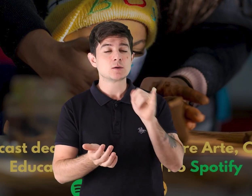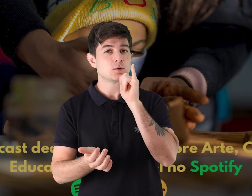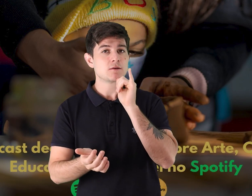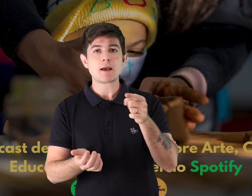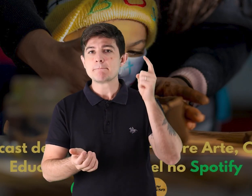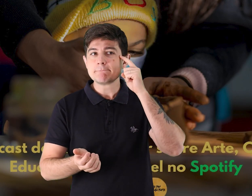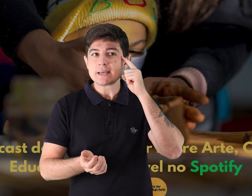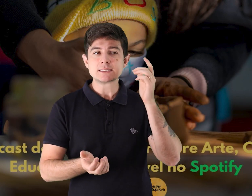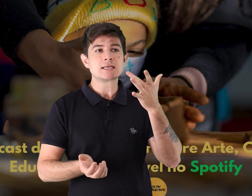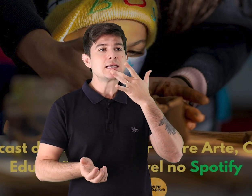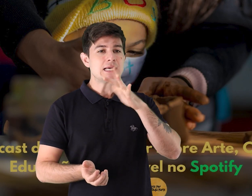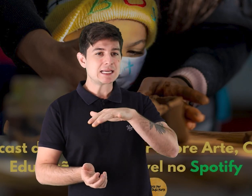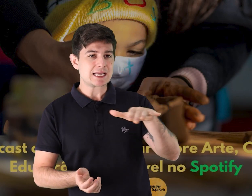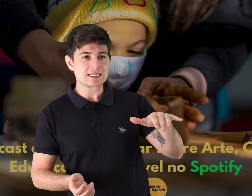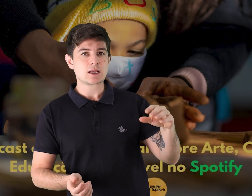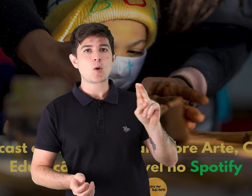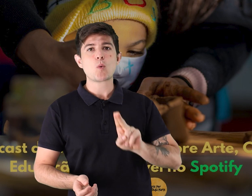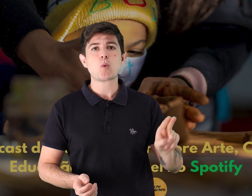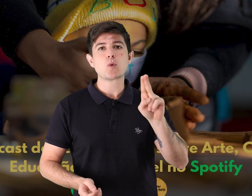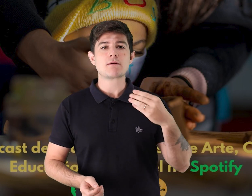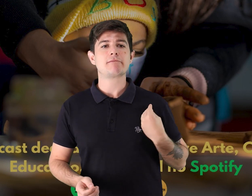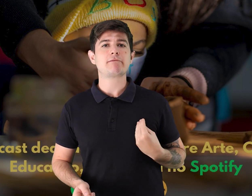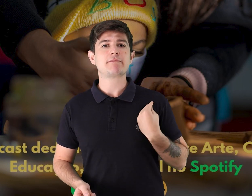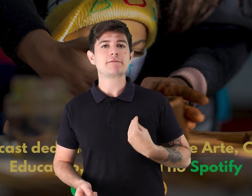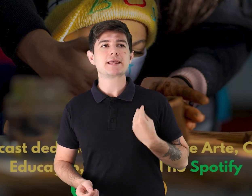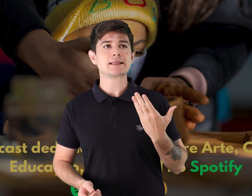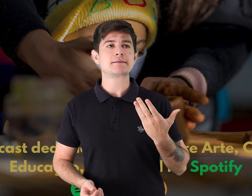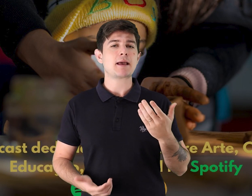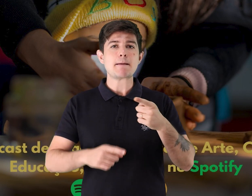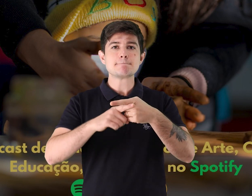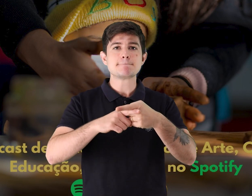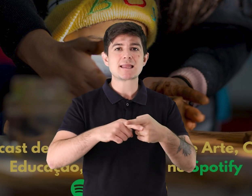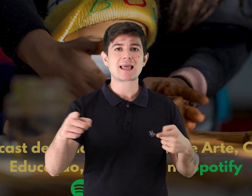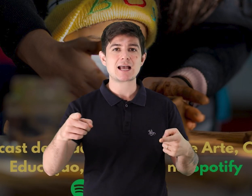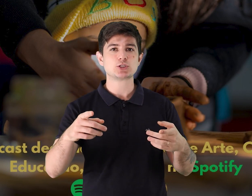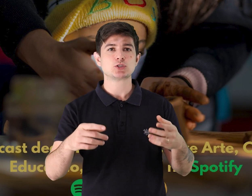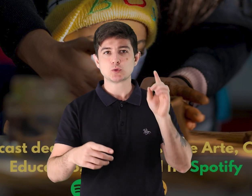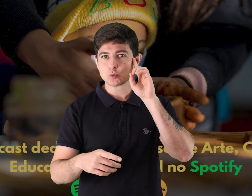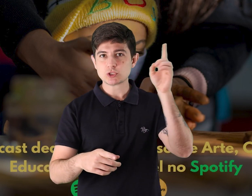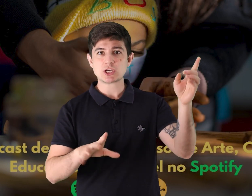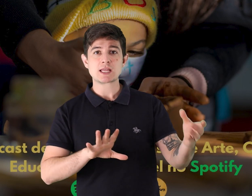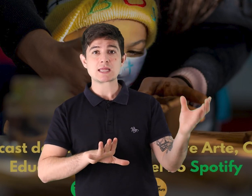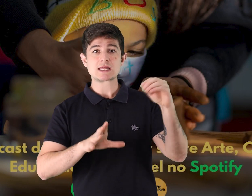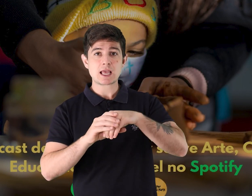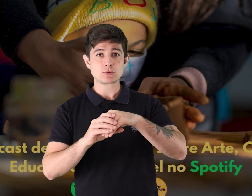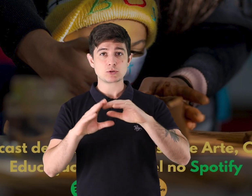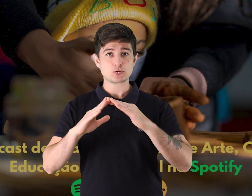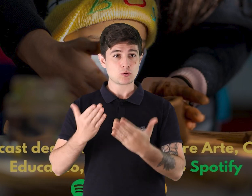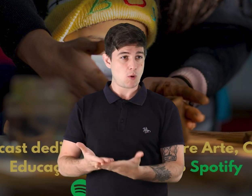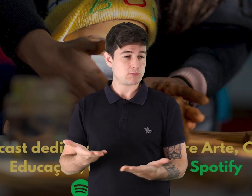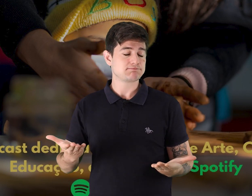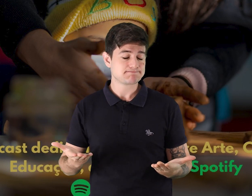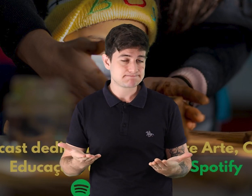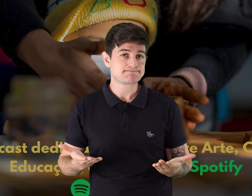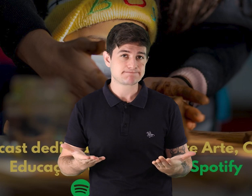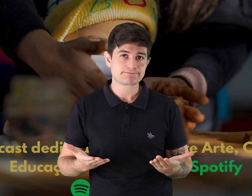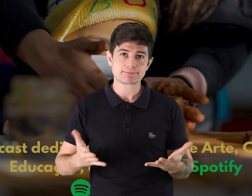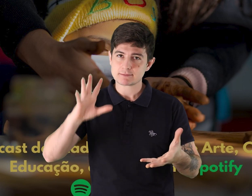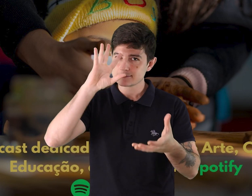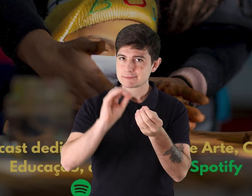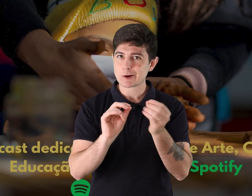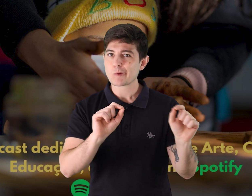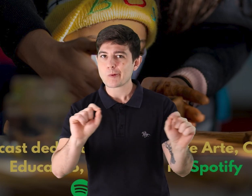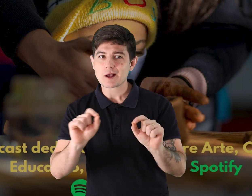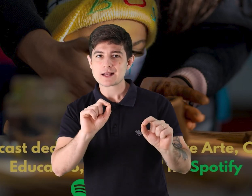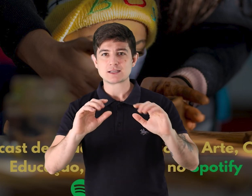pensar, tá? Uma criança, ela passa boa parte, metade do dia dentro do ambiente escolar.